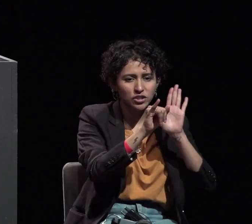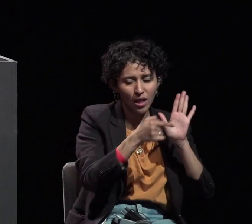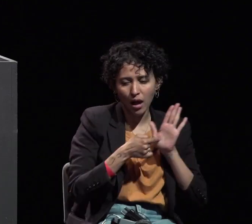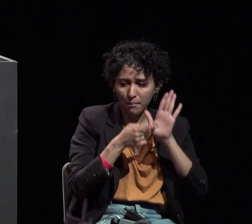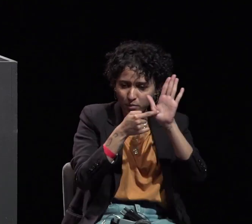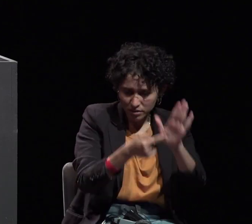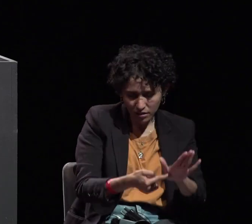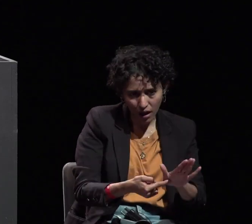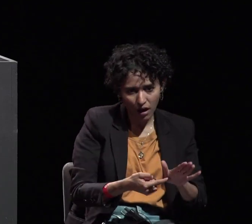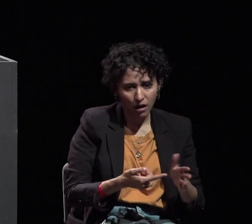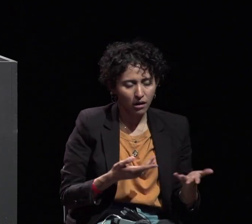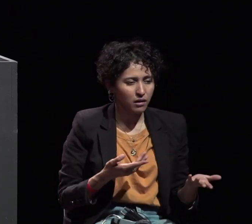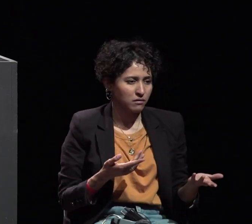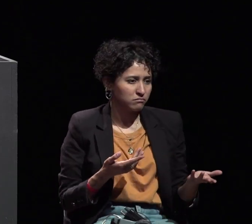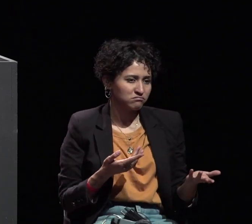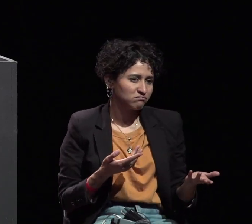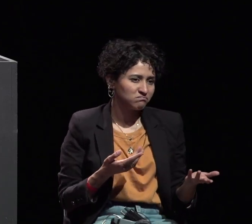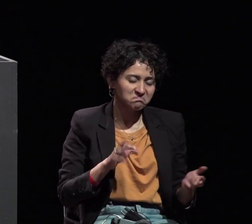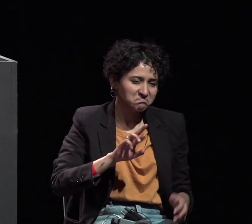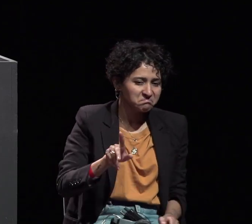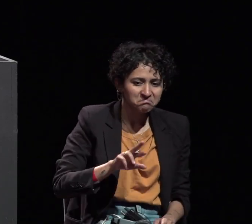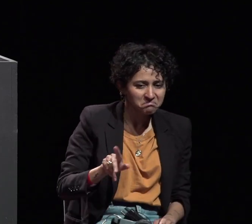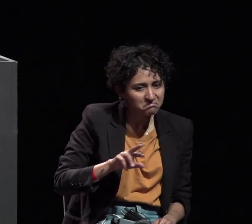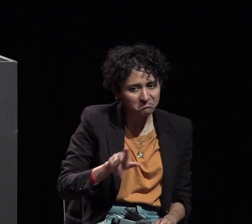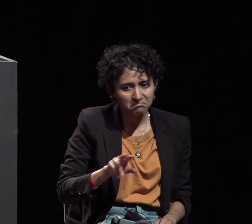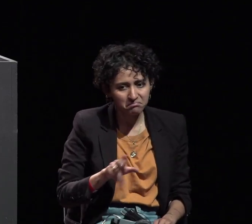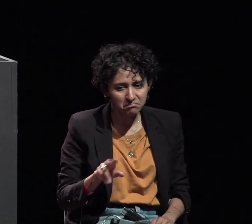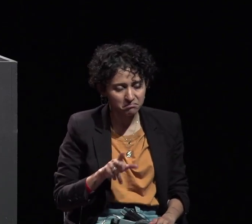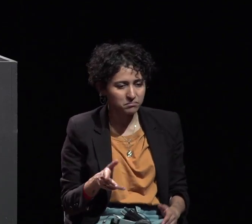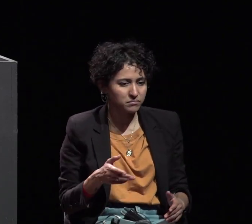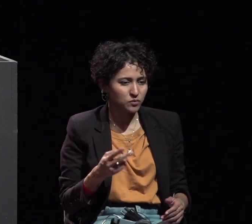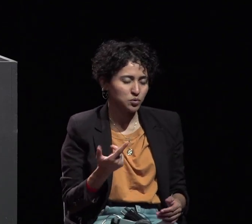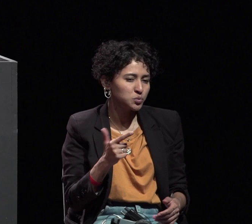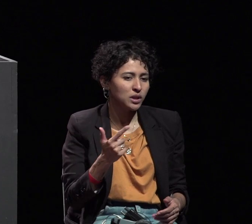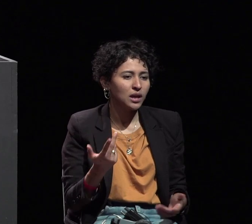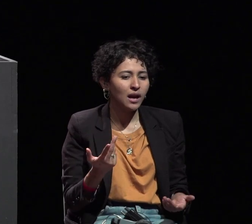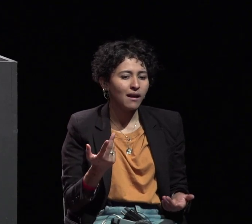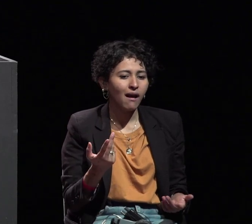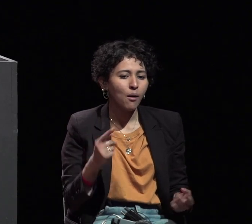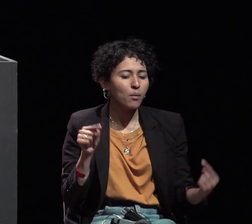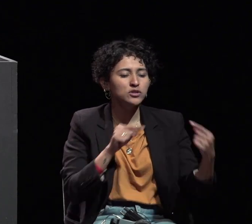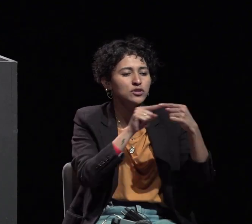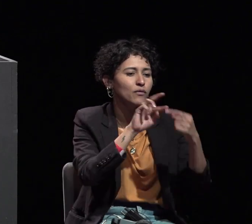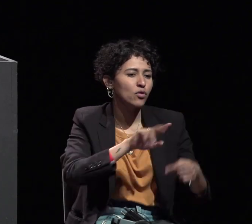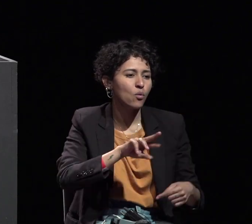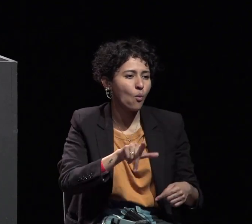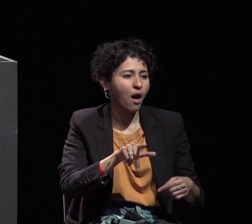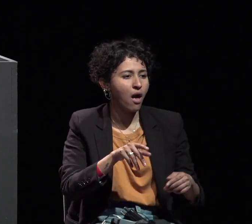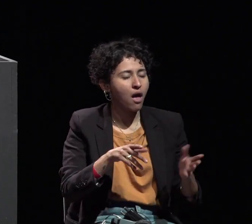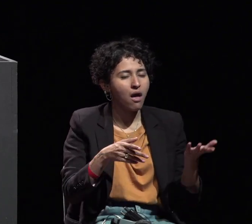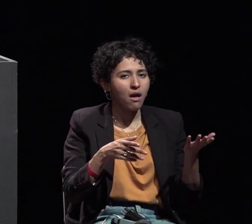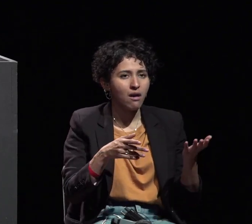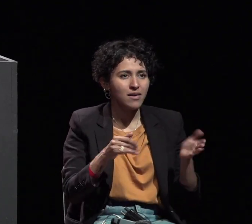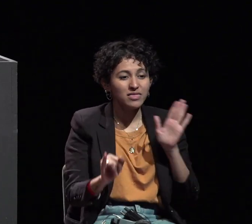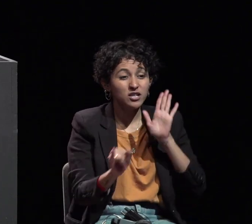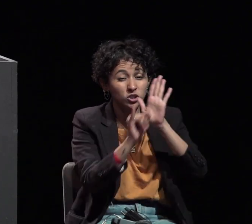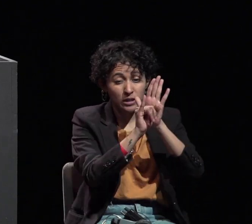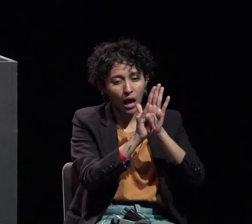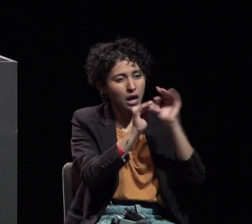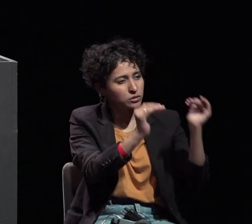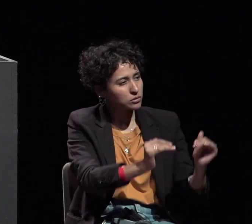alhures. Ele tem a ver mais ainda com a ruína dos fundamentos modernos e de suas expressões corporais, materiais e